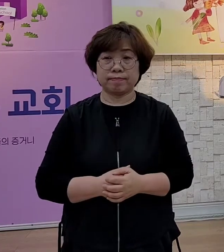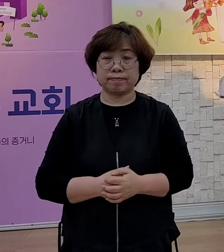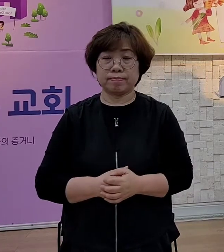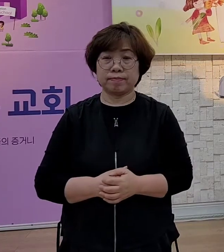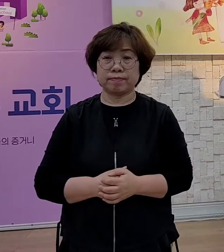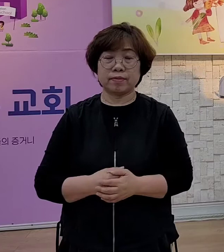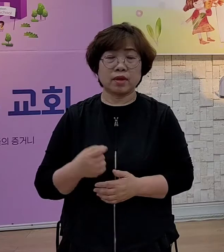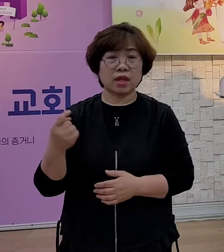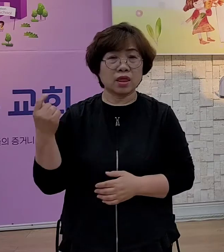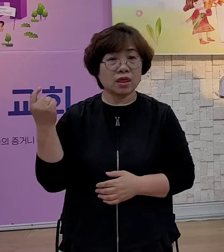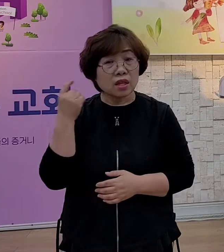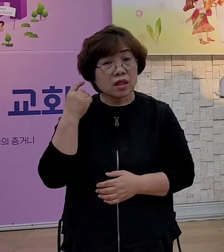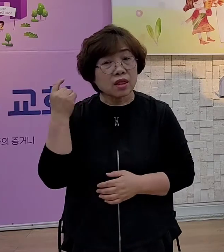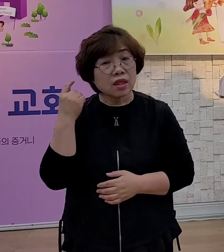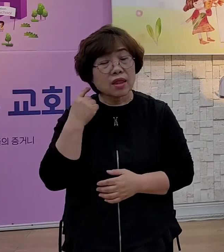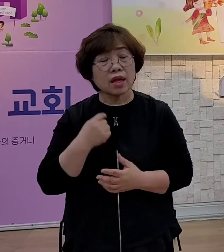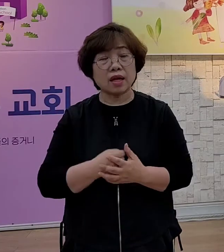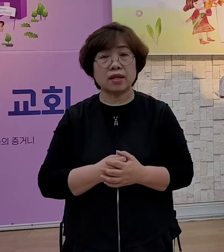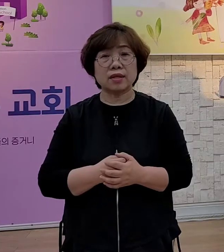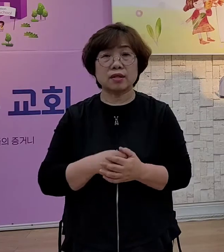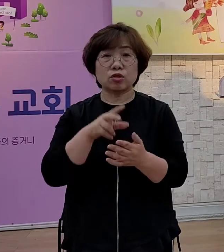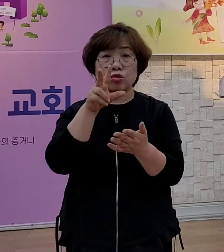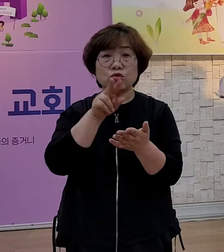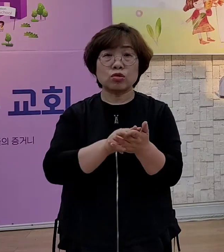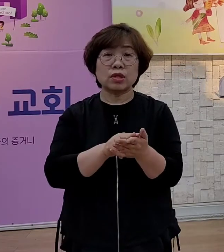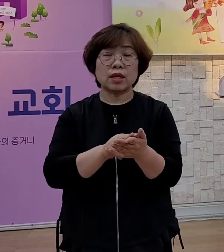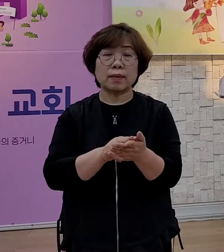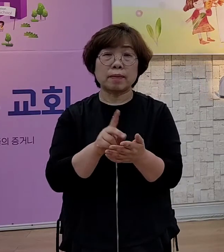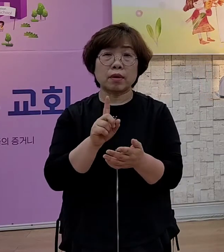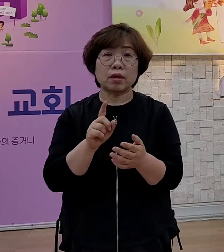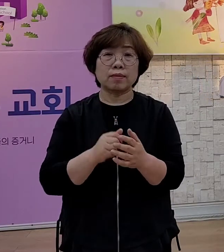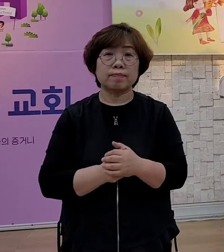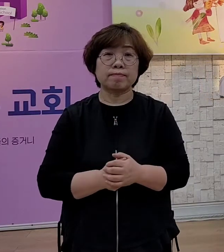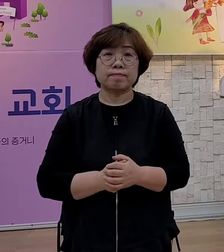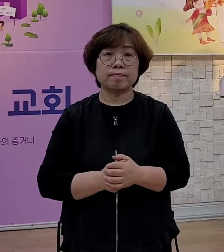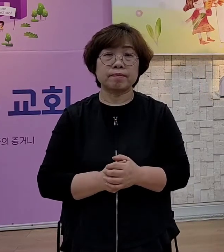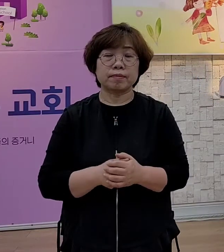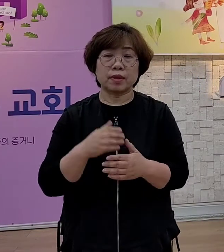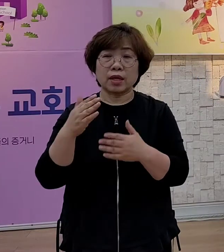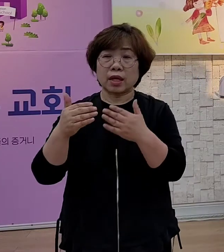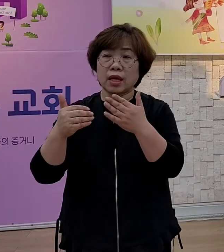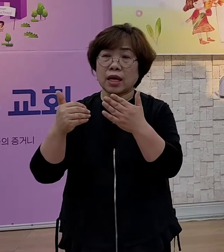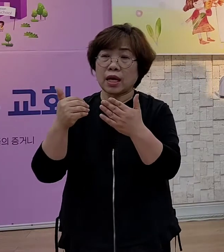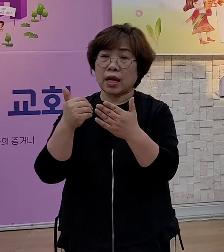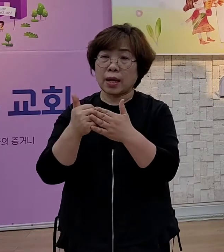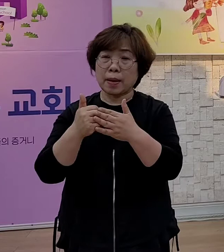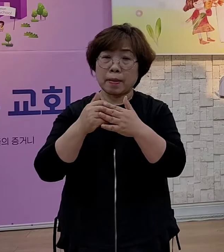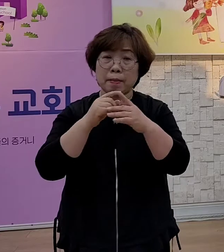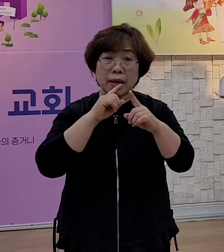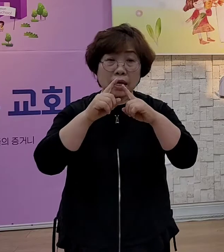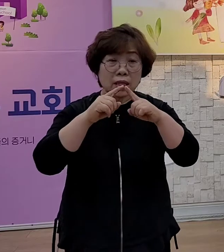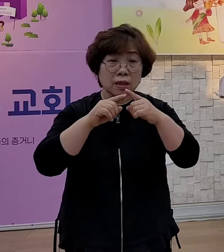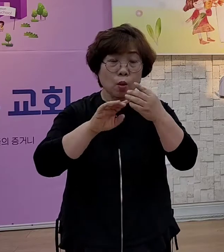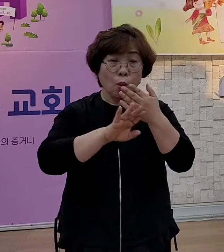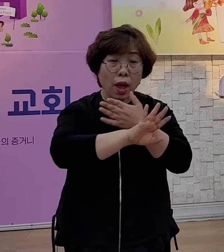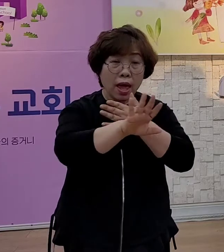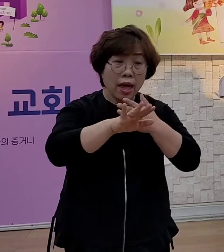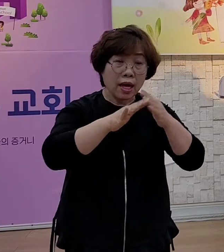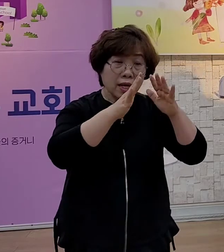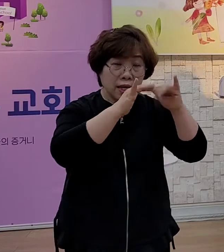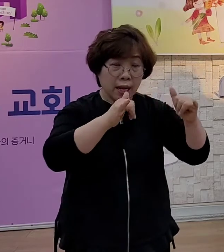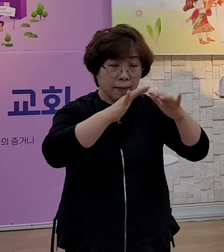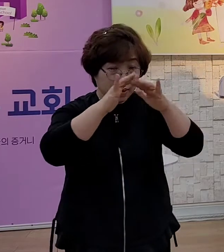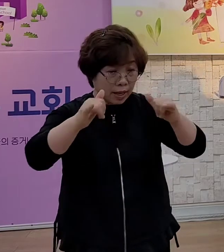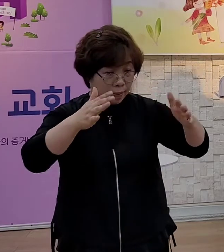여러분 이 듣는다는 이 주제가 굳이 하나님의 말씀이 아니라 우리가 사람과